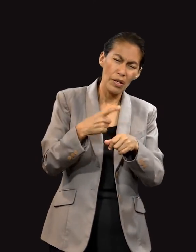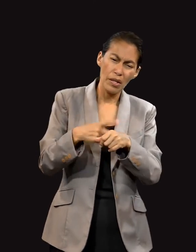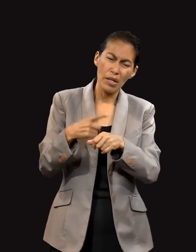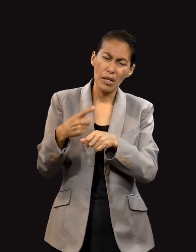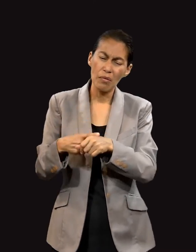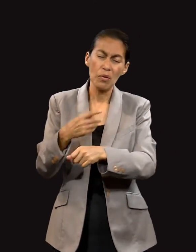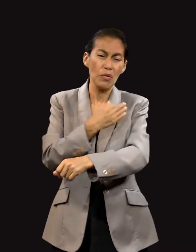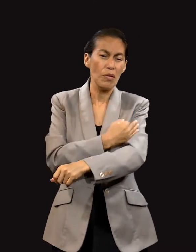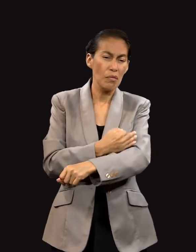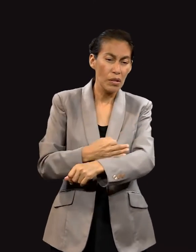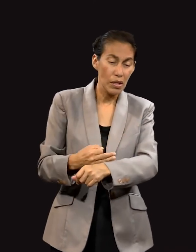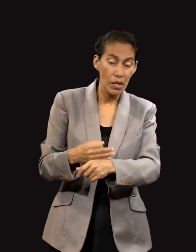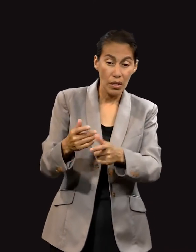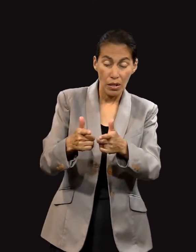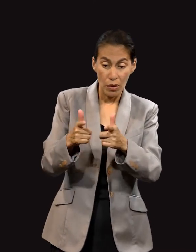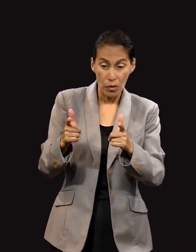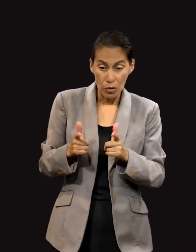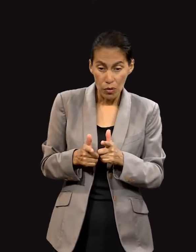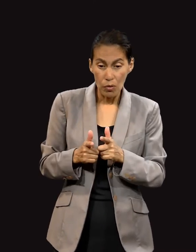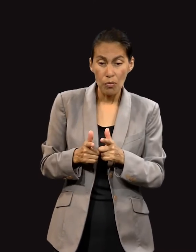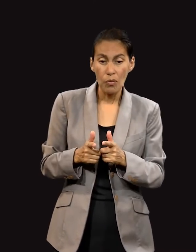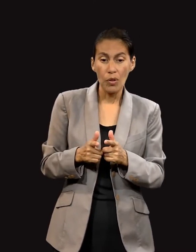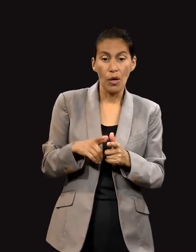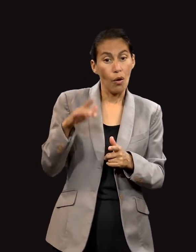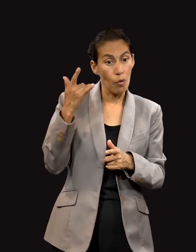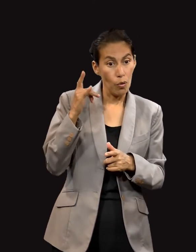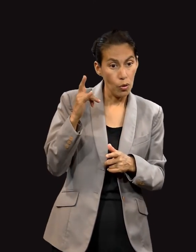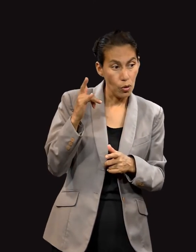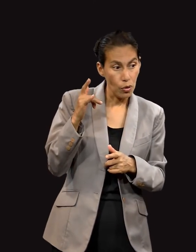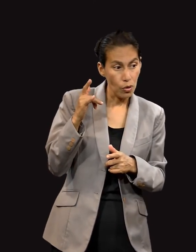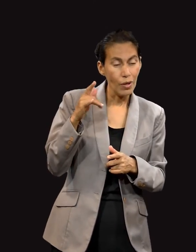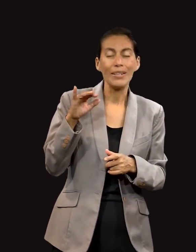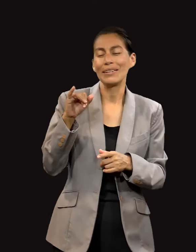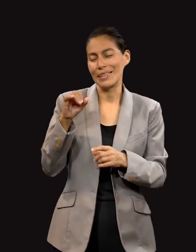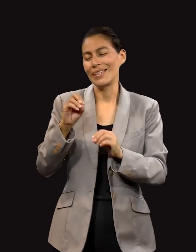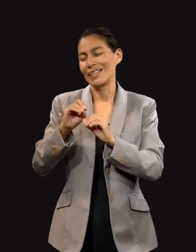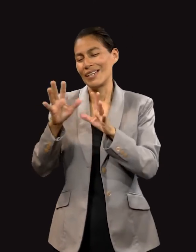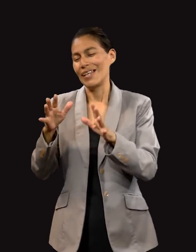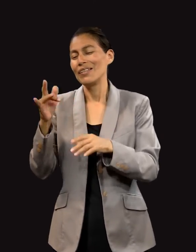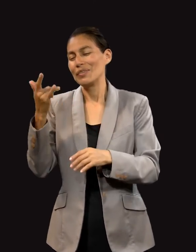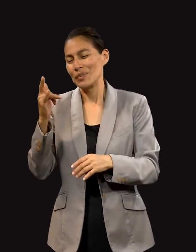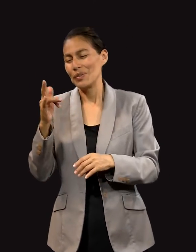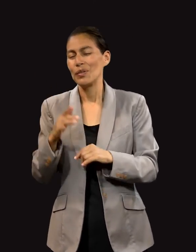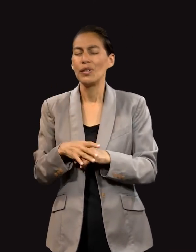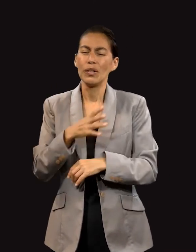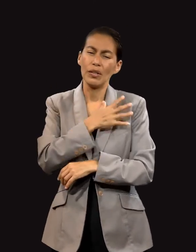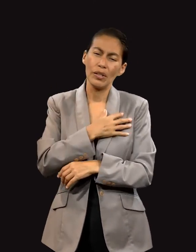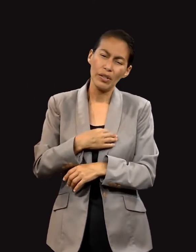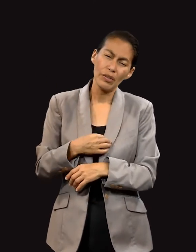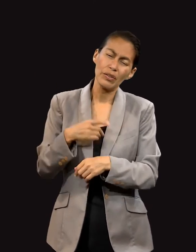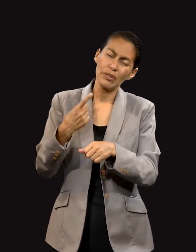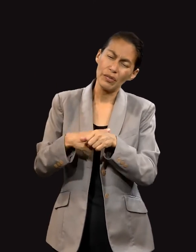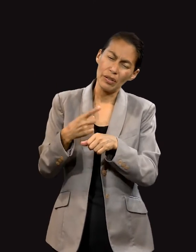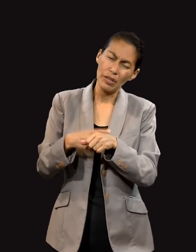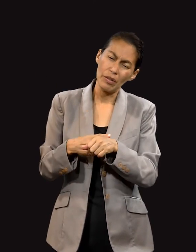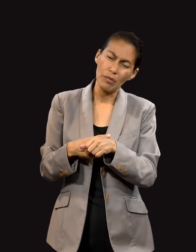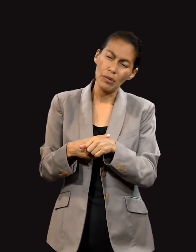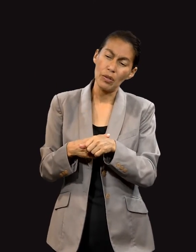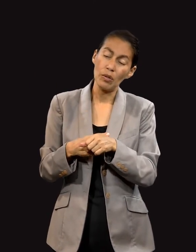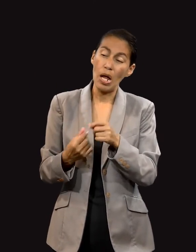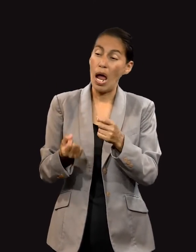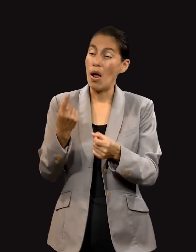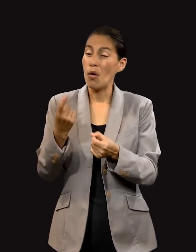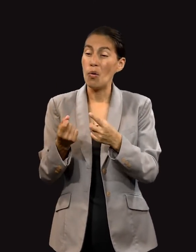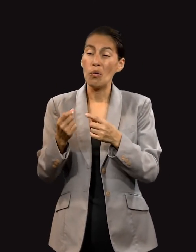los familiares de cada uno de los del grupo y así. Y por Julio. Obviamente sí, por Julio, por todos nuestros hijos enfermos,